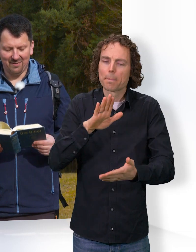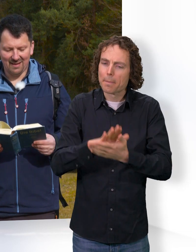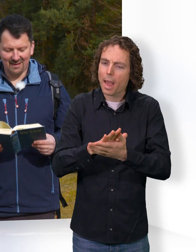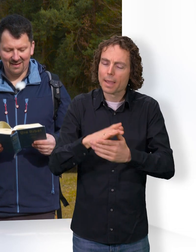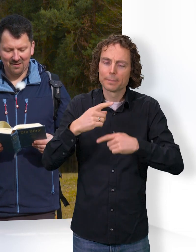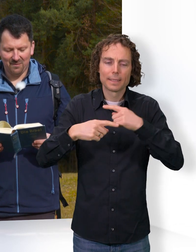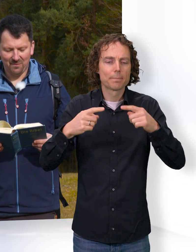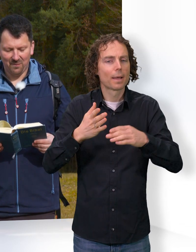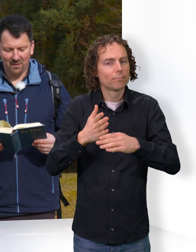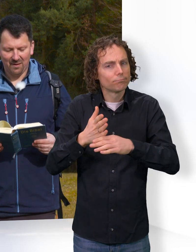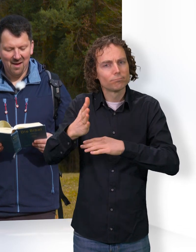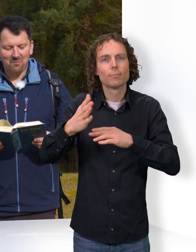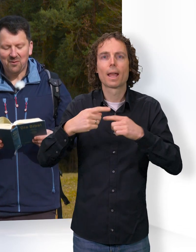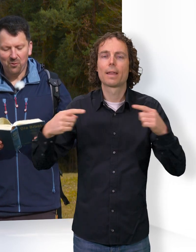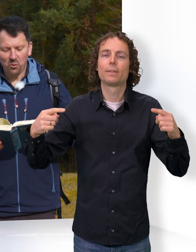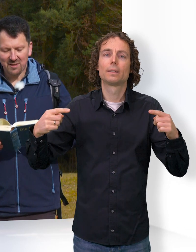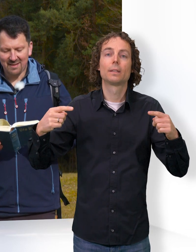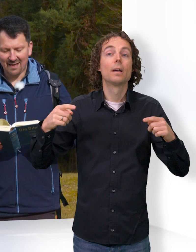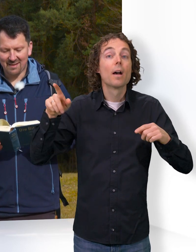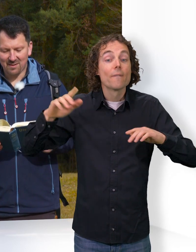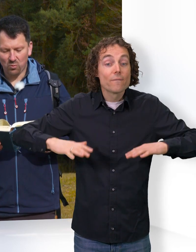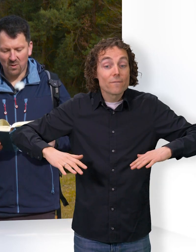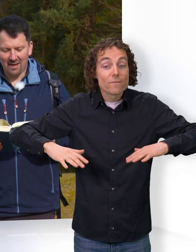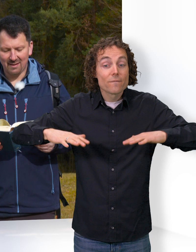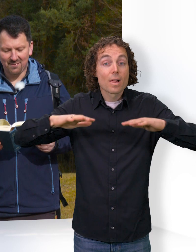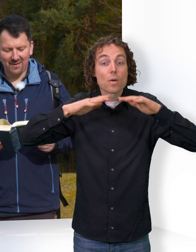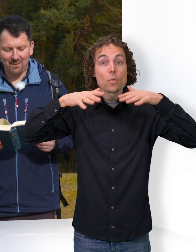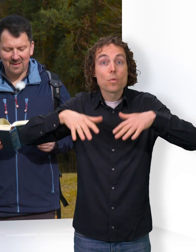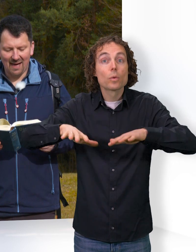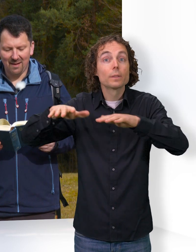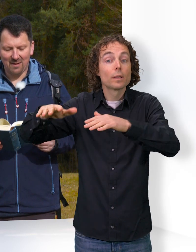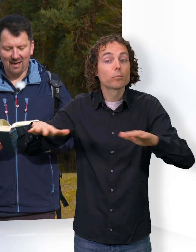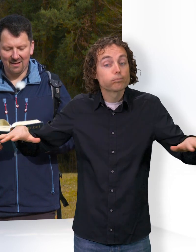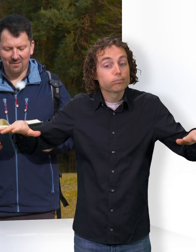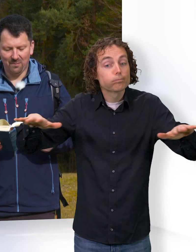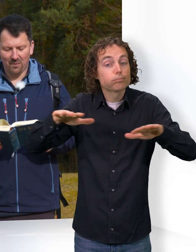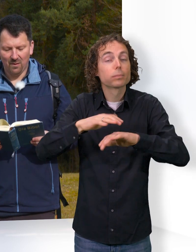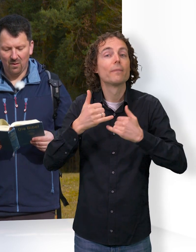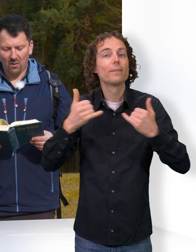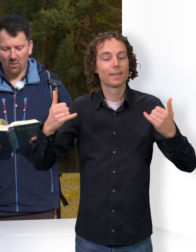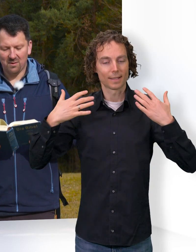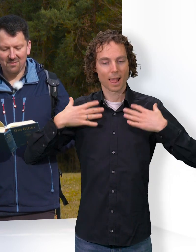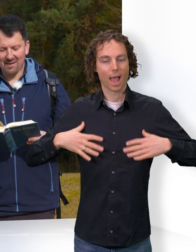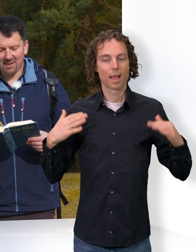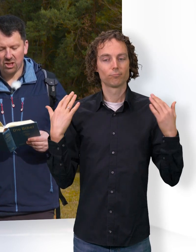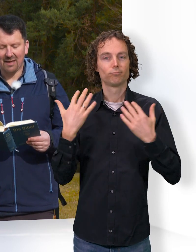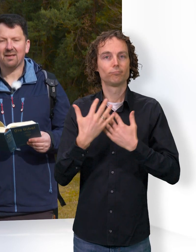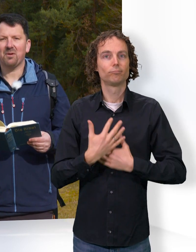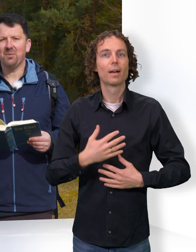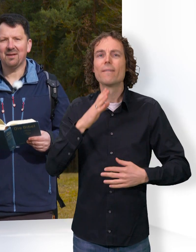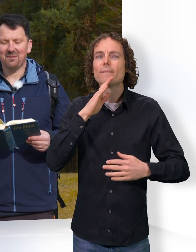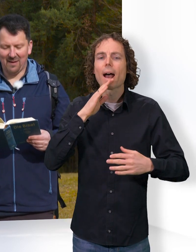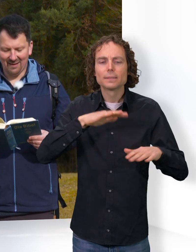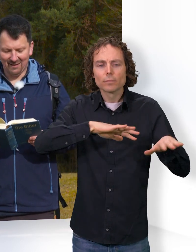und ewiglich. Mit Fluten decktest du es wie mit einem Kleide, und die Wasser